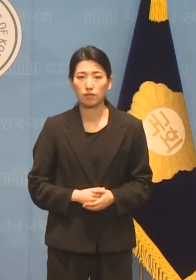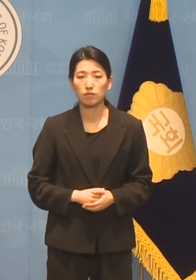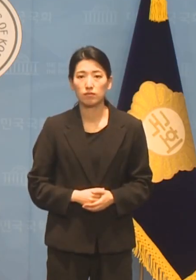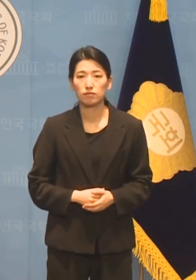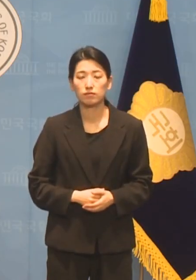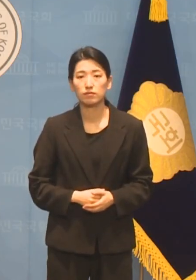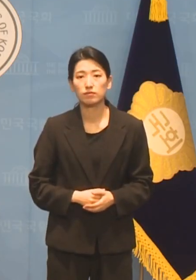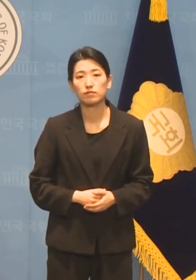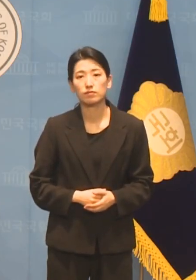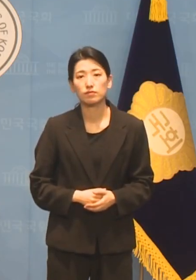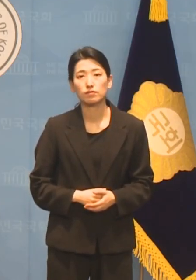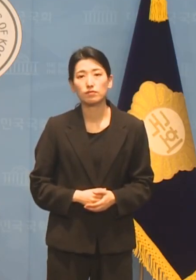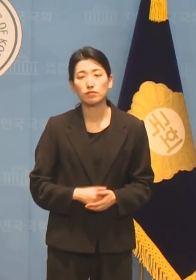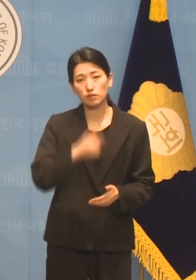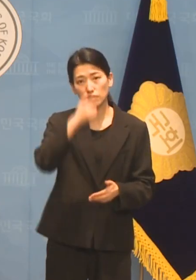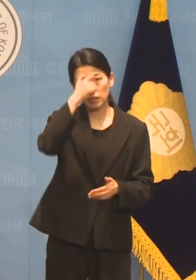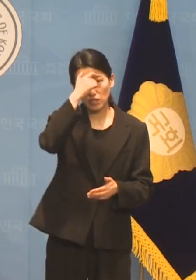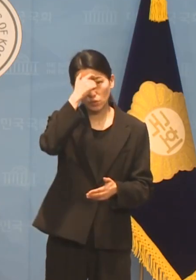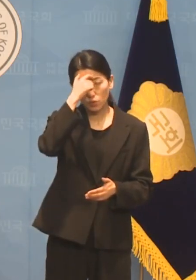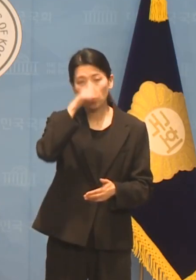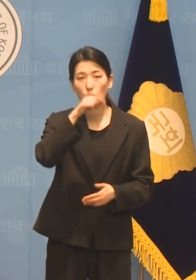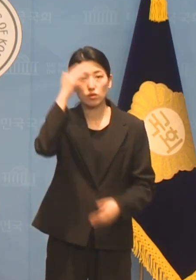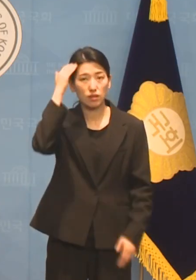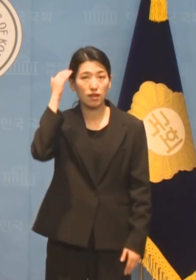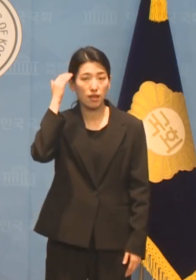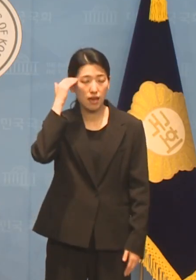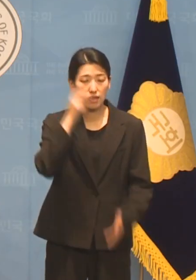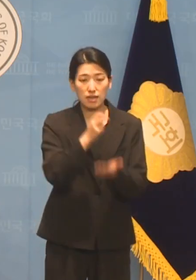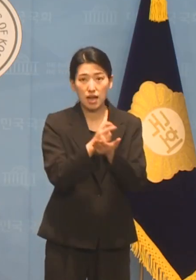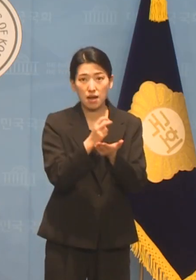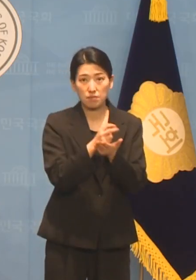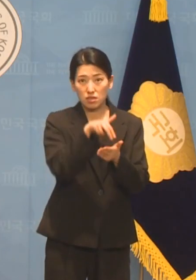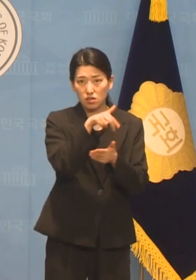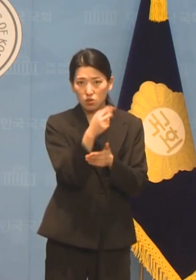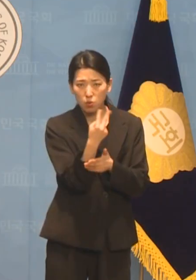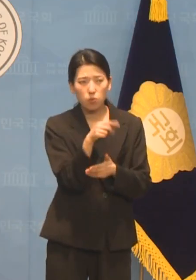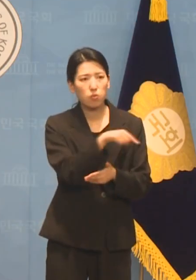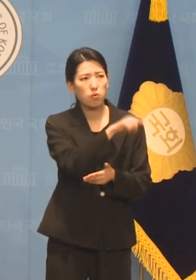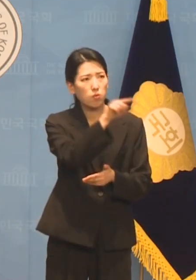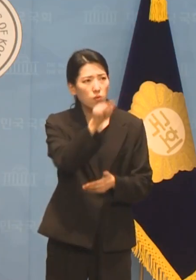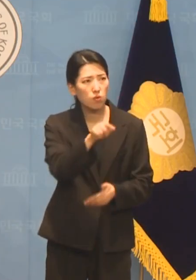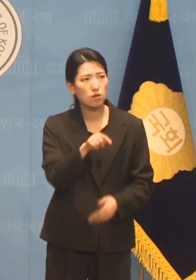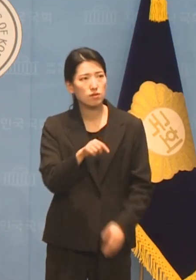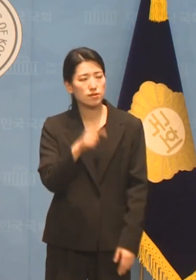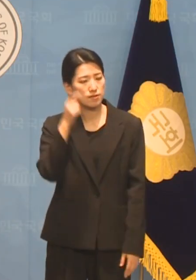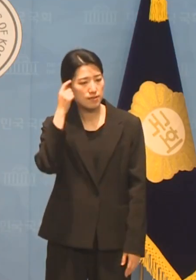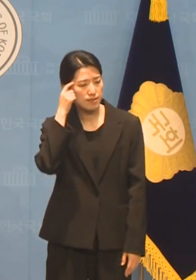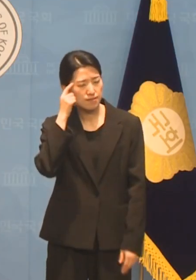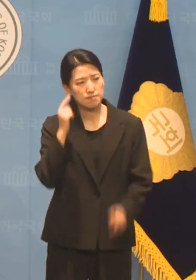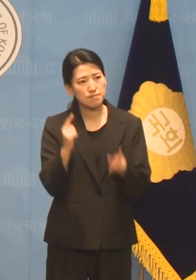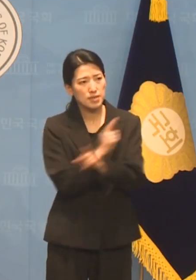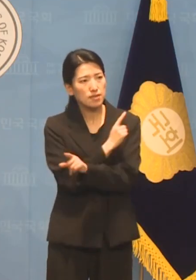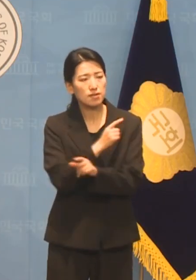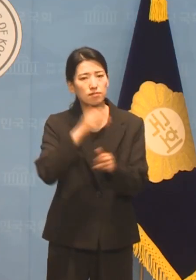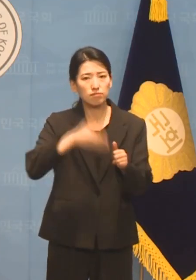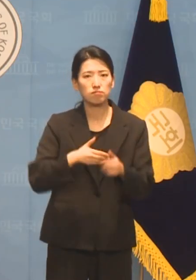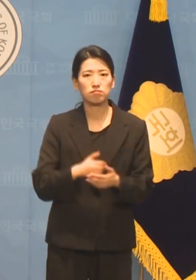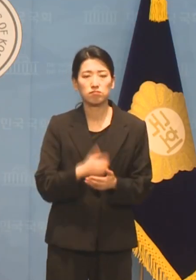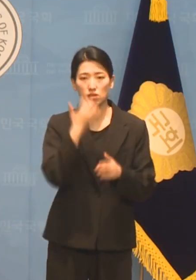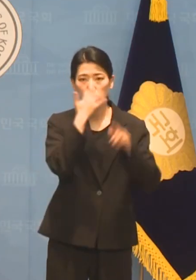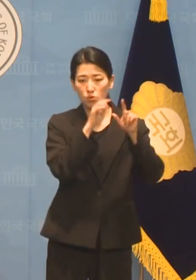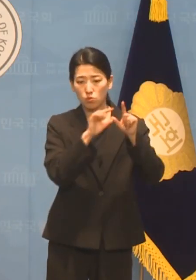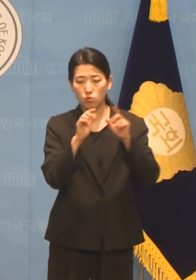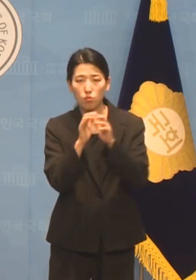기독교 대한감리교회를 비롯한 교계 전반의 맹성을 강력히 촉구합니다. 성소수자에